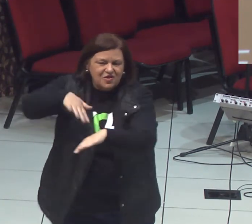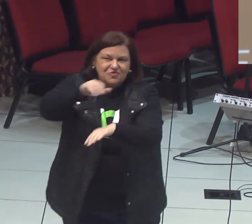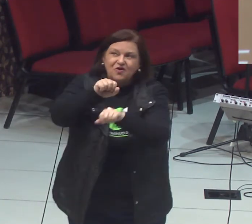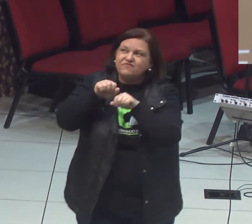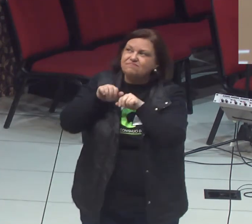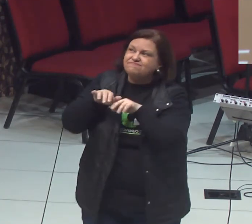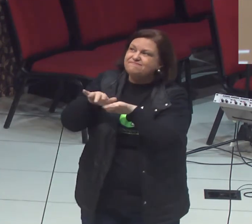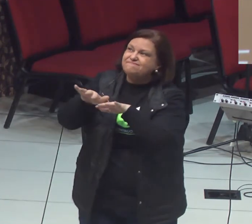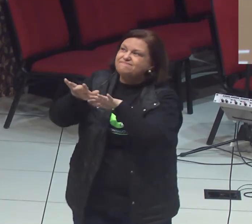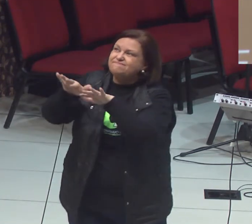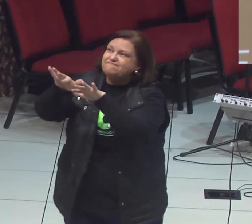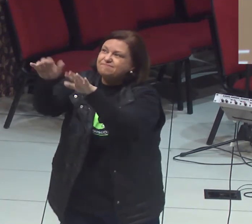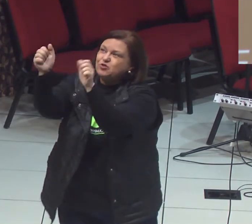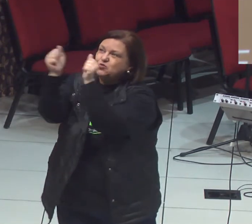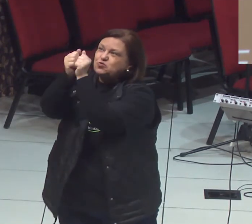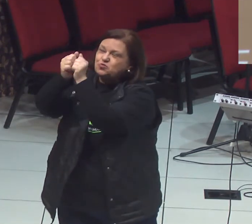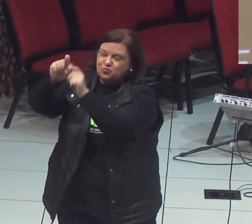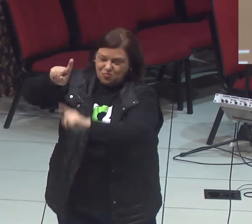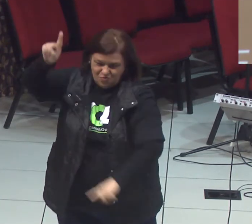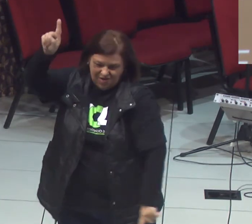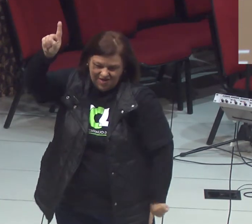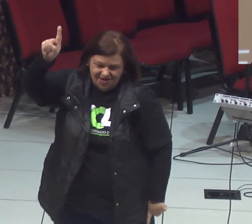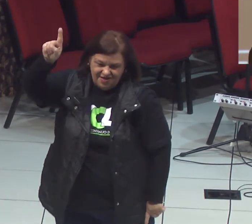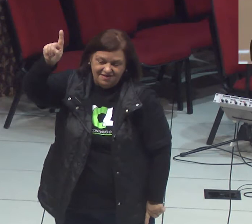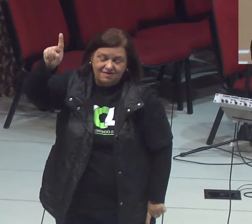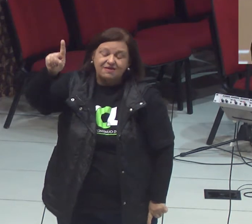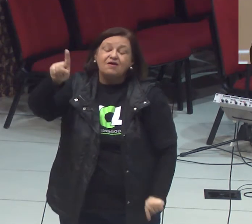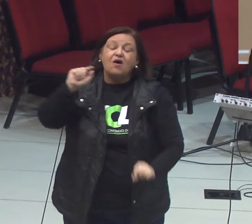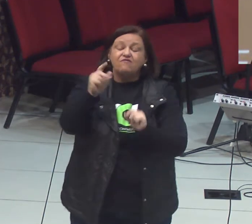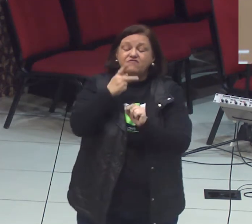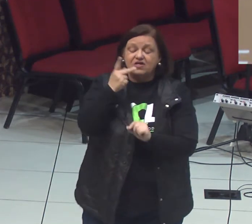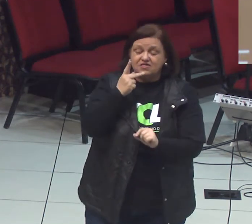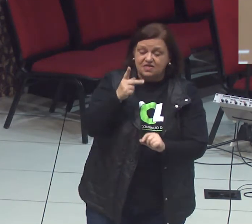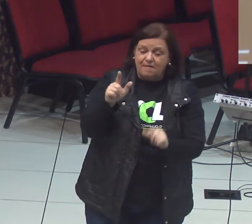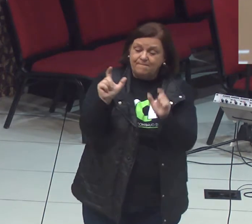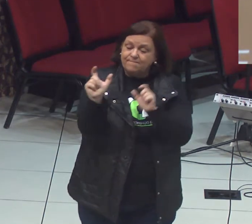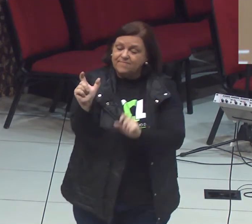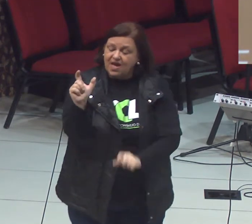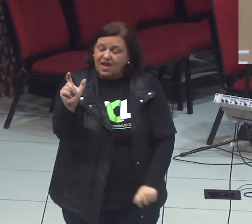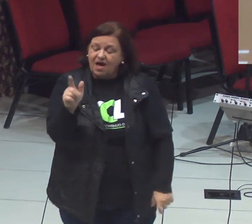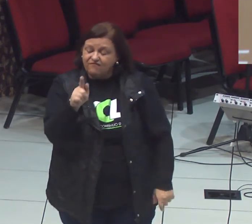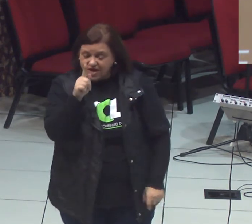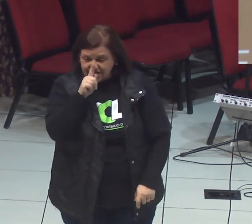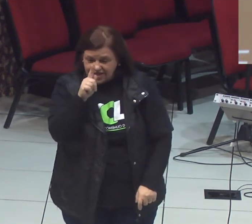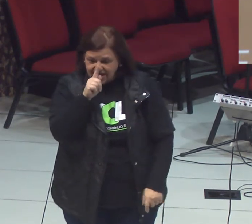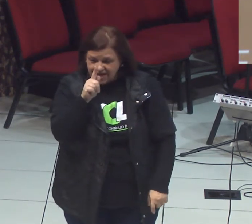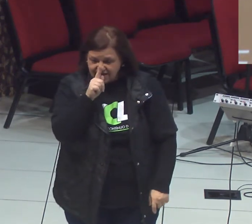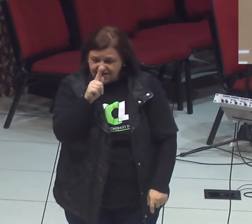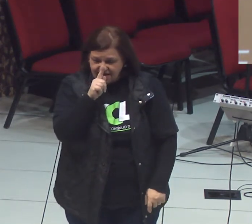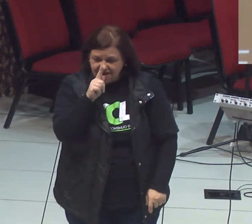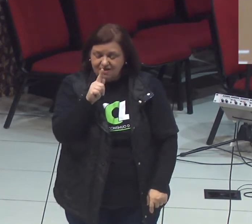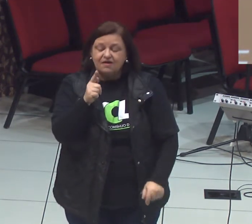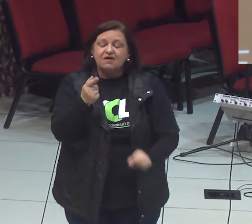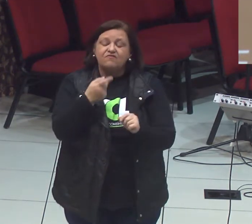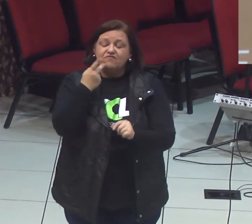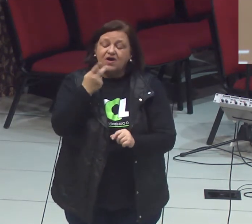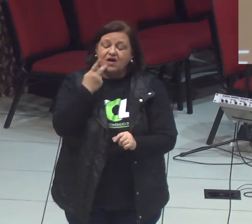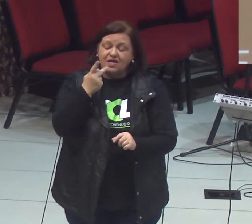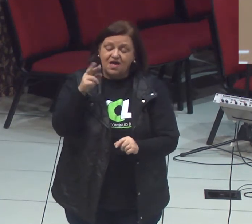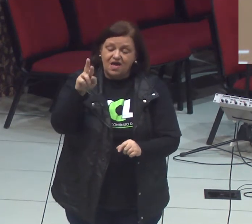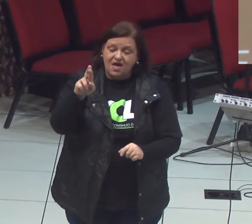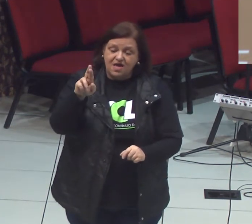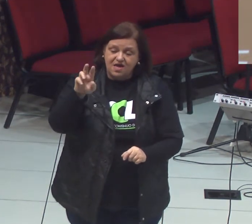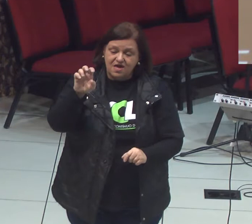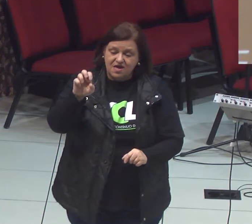que nós lemos no início, né? A palavra grega traduzida por reunião, ela é encontrada também em Hebreus